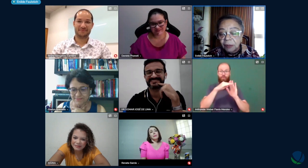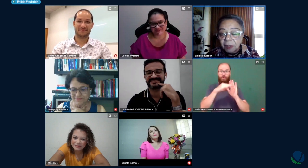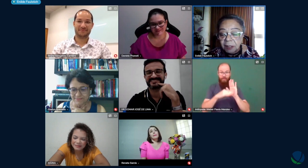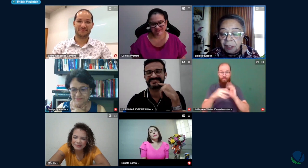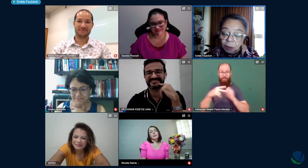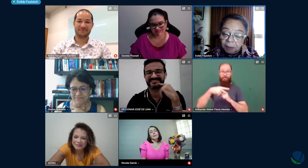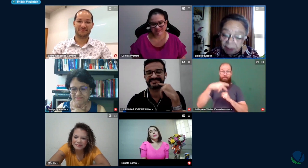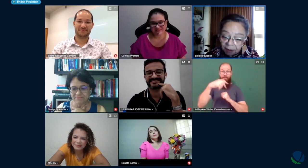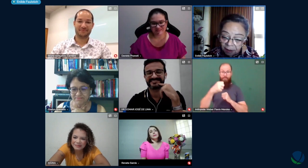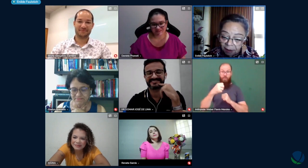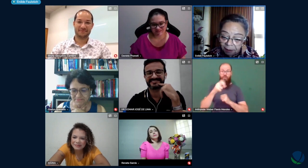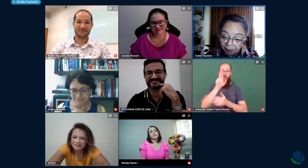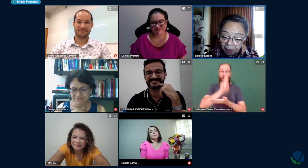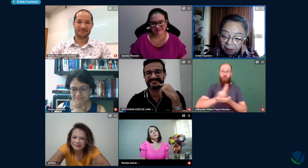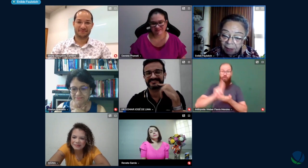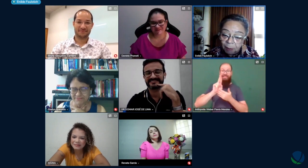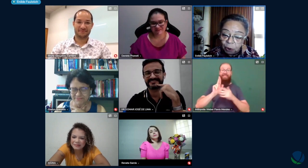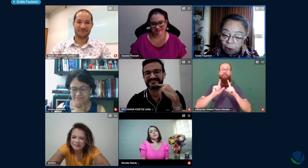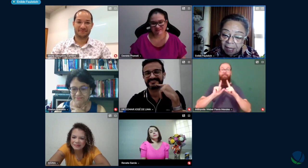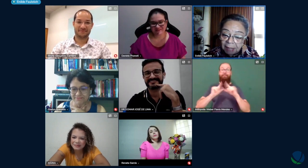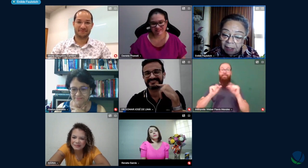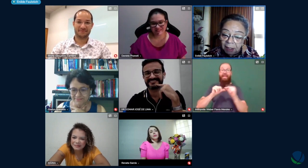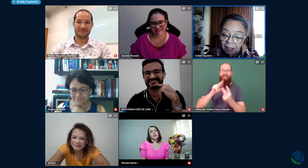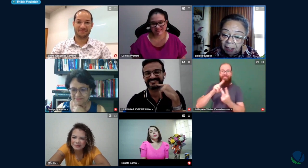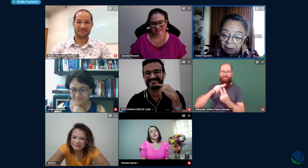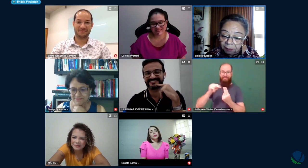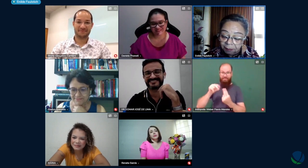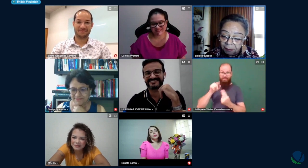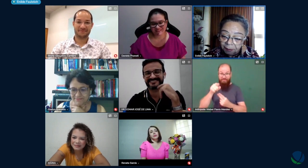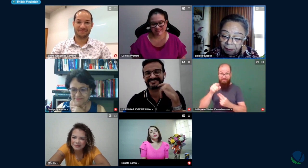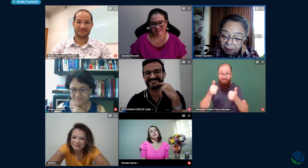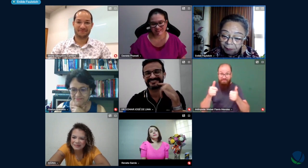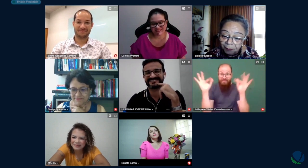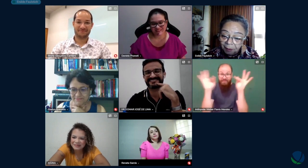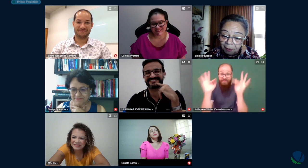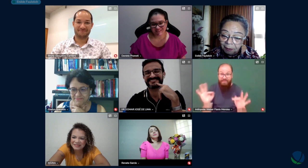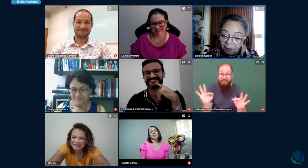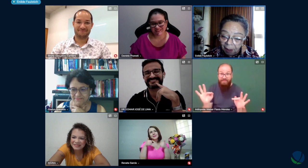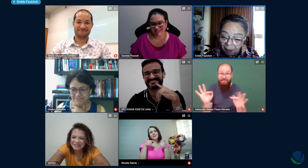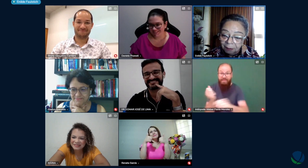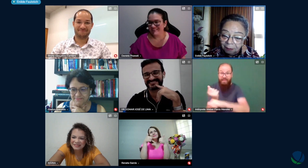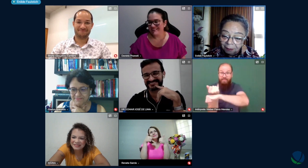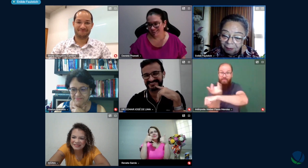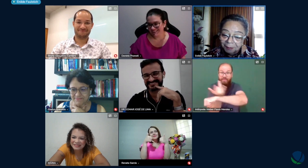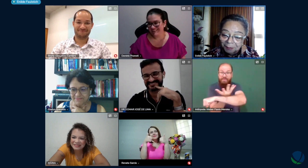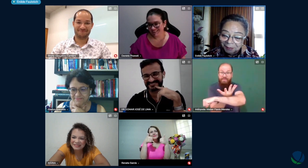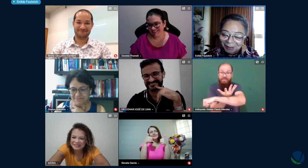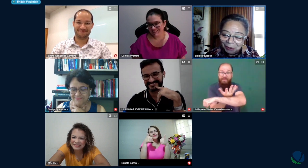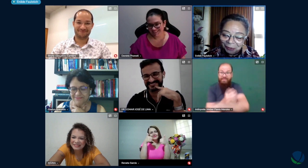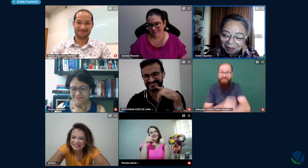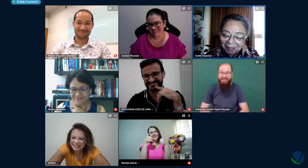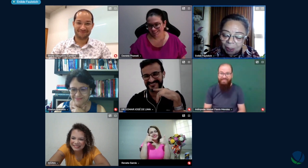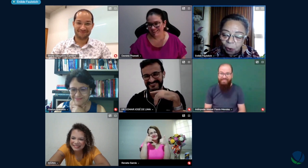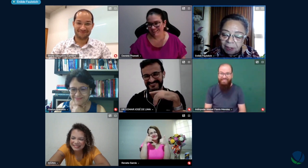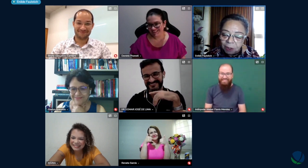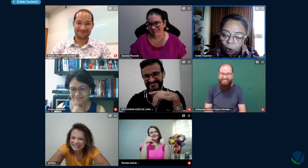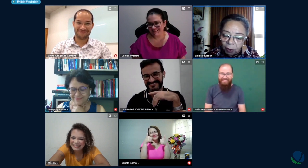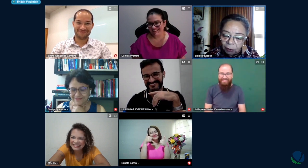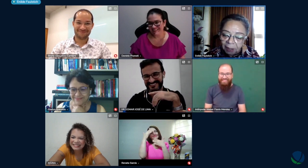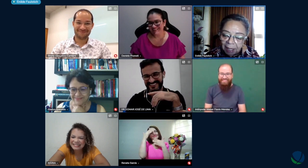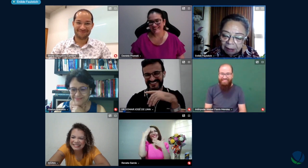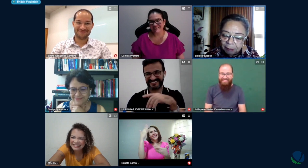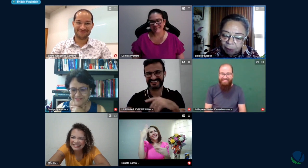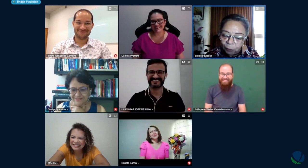da Universidade de Brasília. Está emocionada, Renata? Tá? Estou vendo aí o